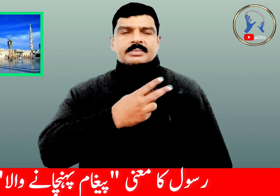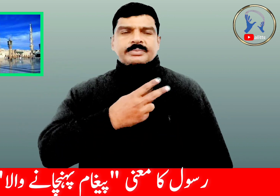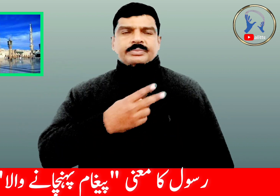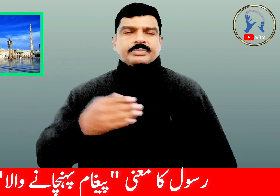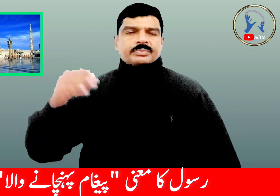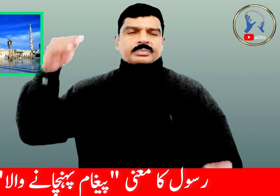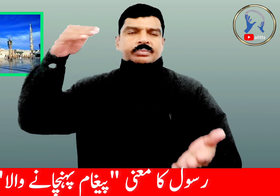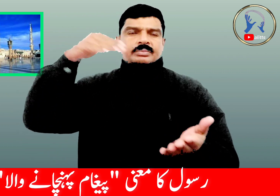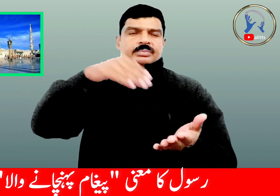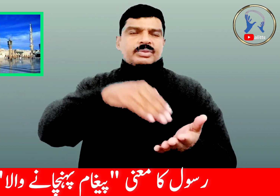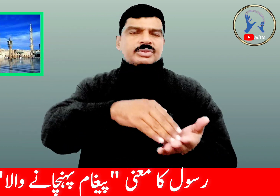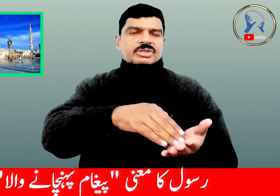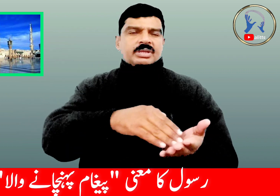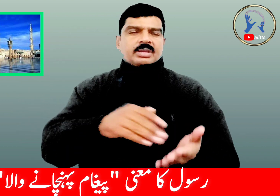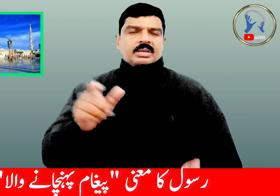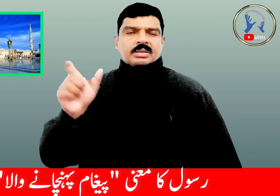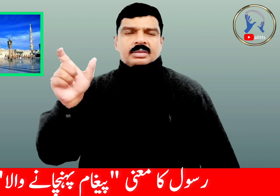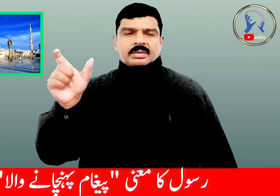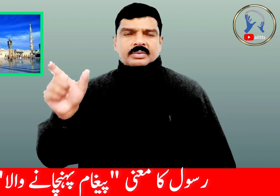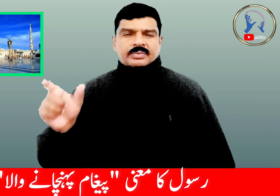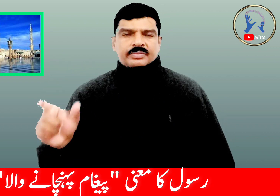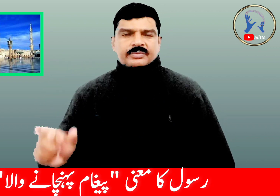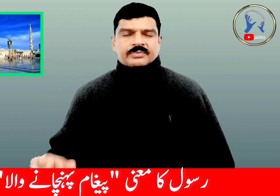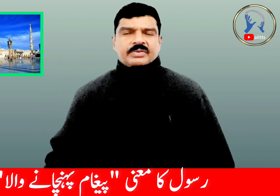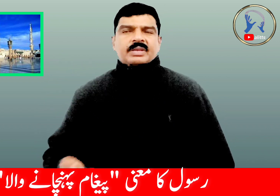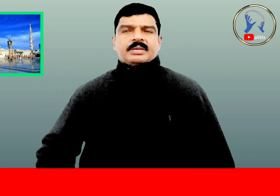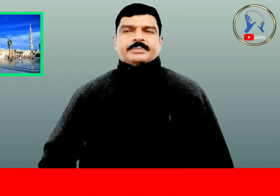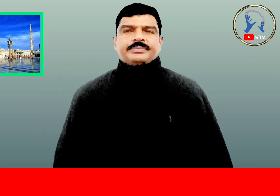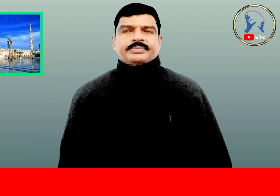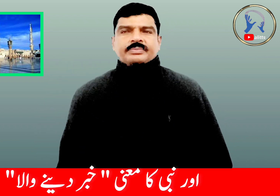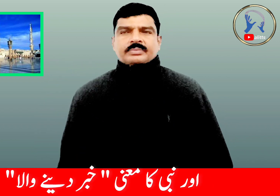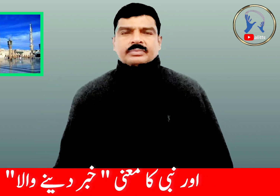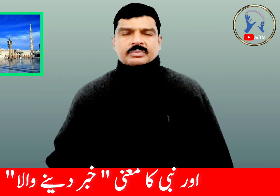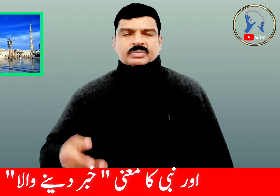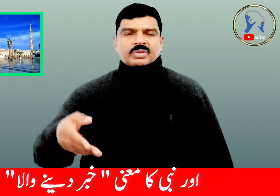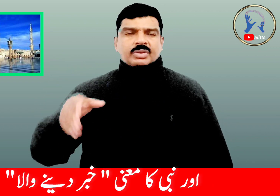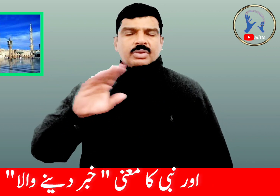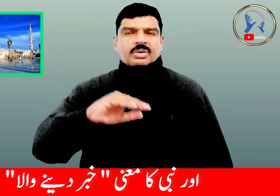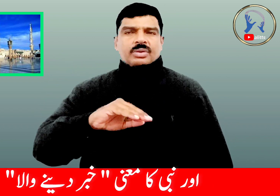پیغام پہنچانے والا، اور